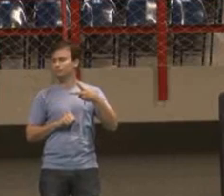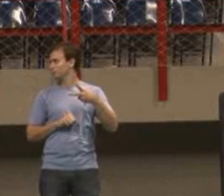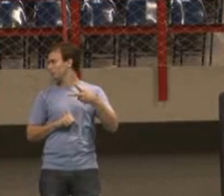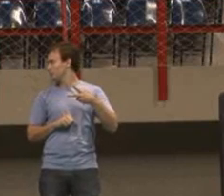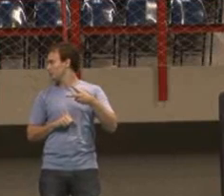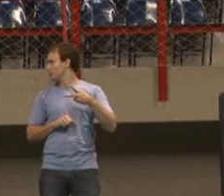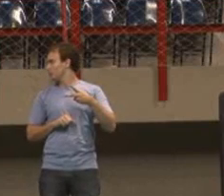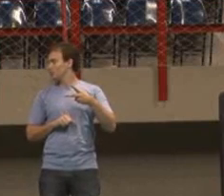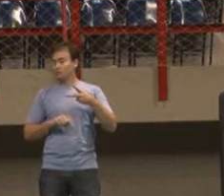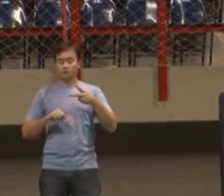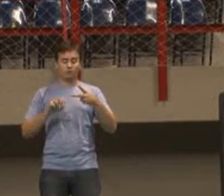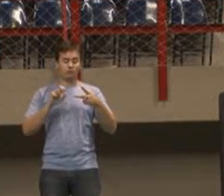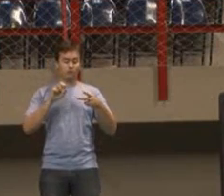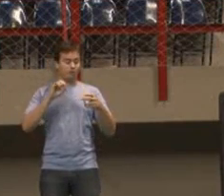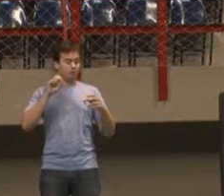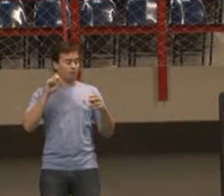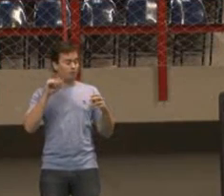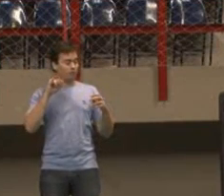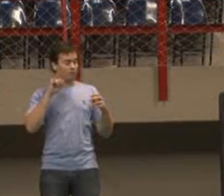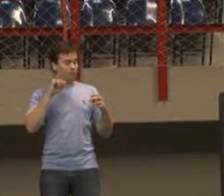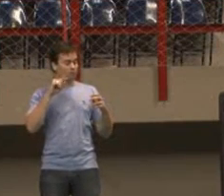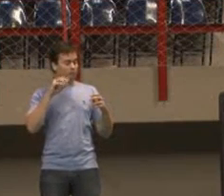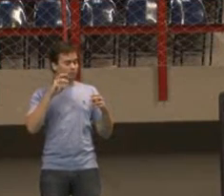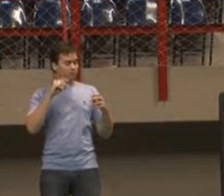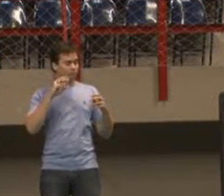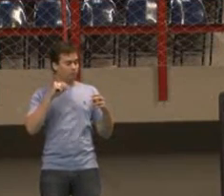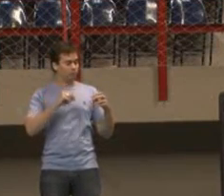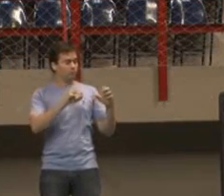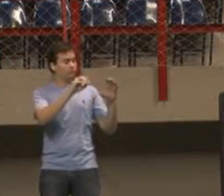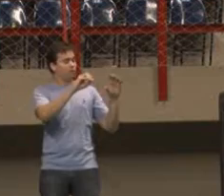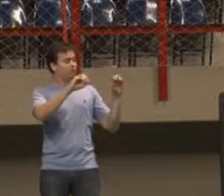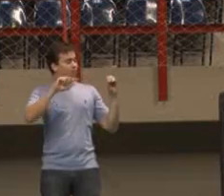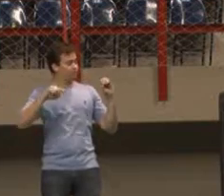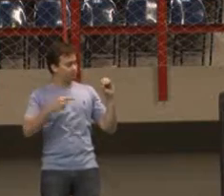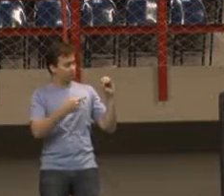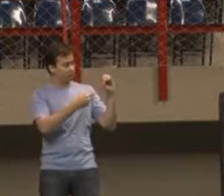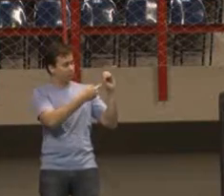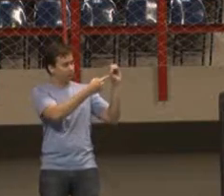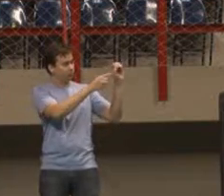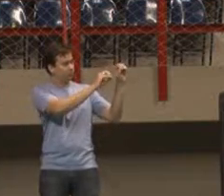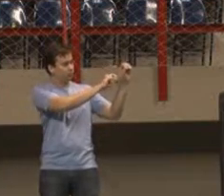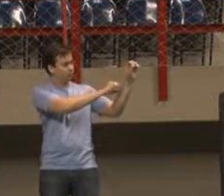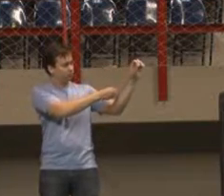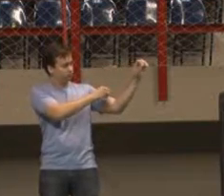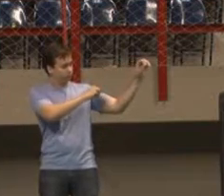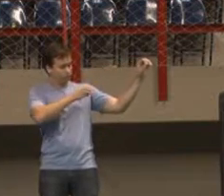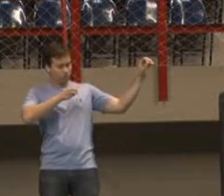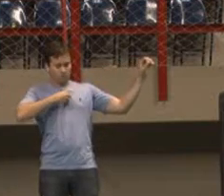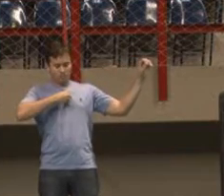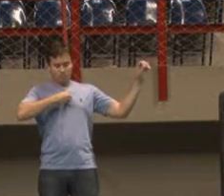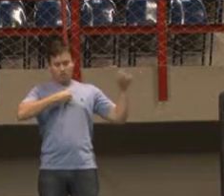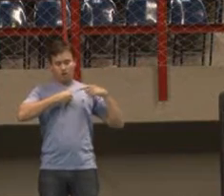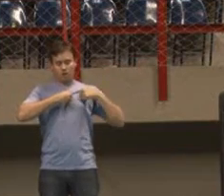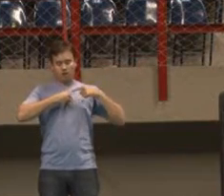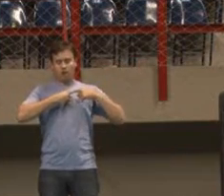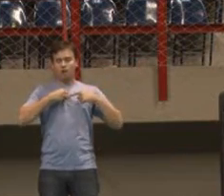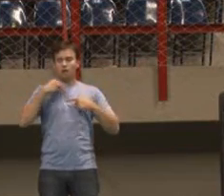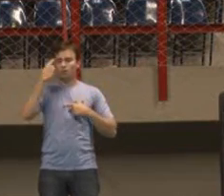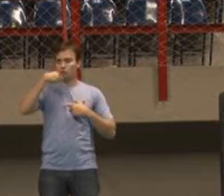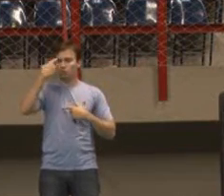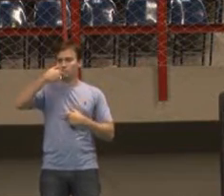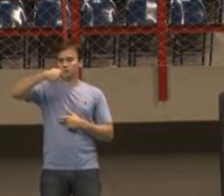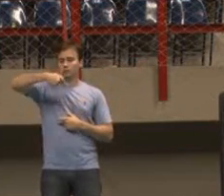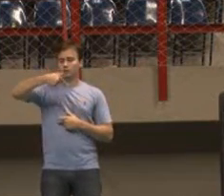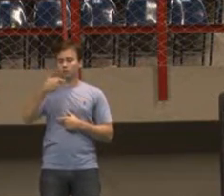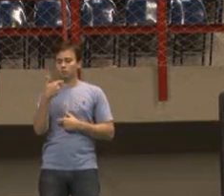no útero ocorre 72 horas após a fertilização. Aquela viagem que eu falei para vocês,